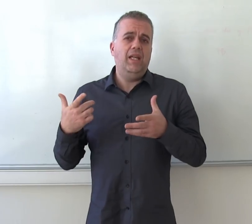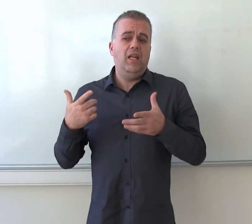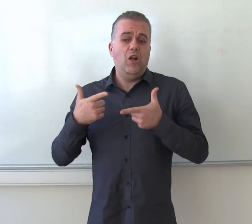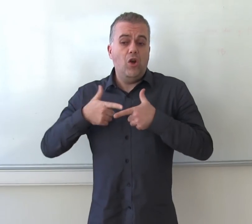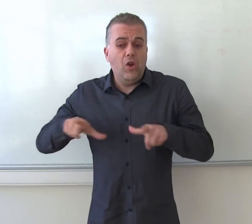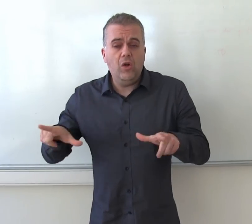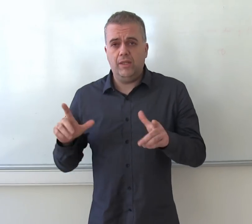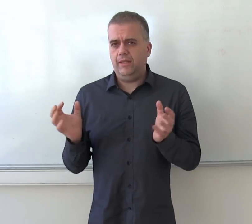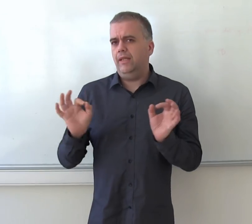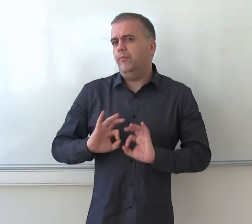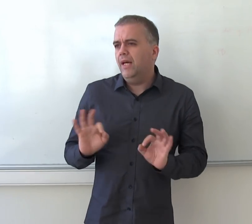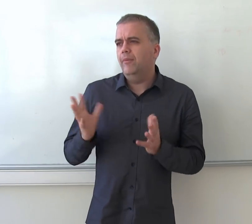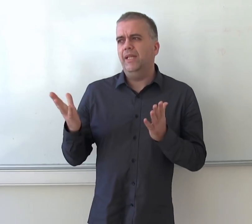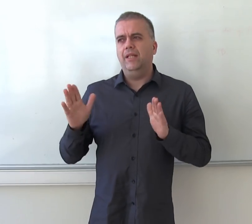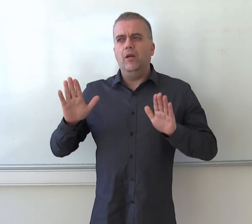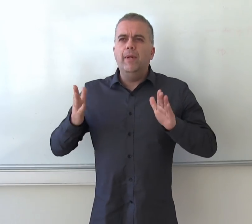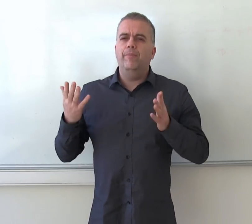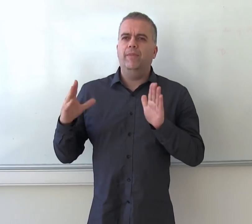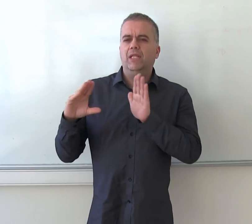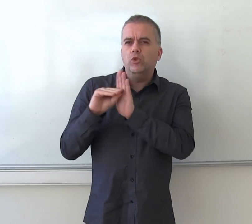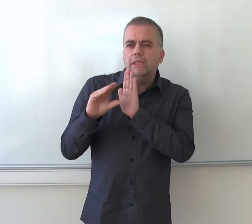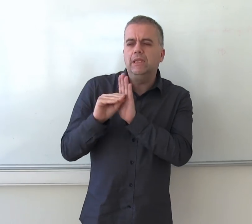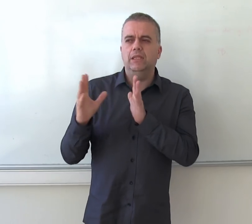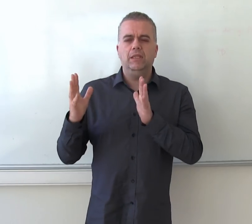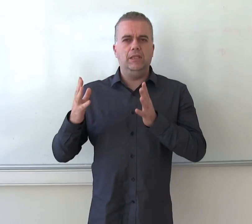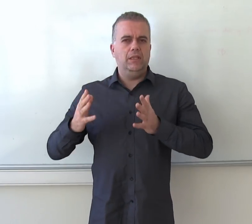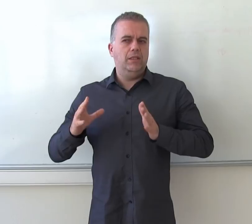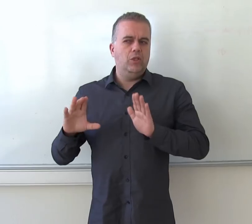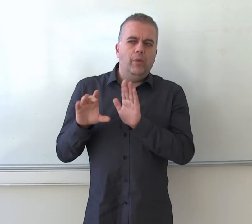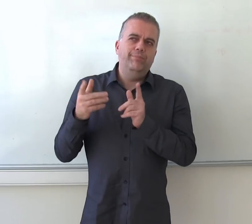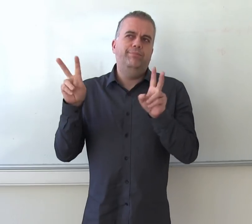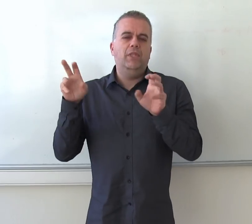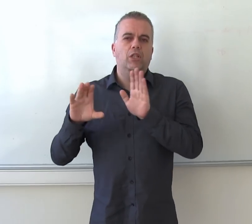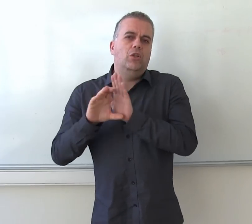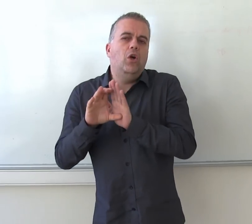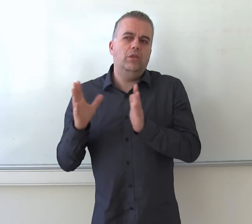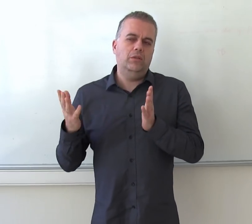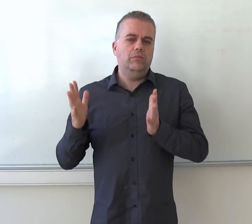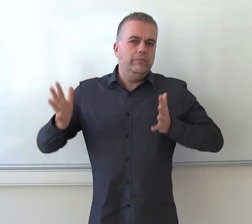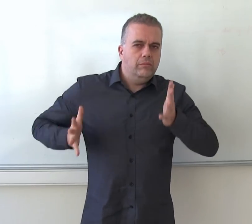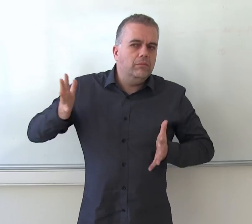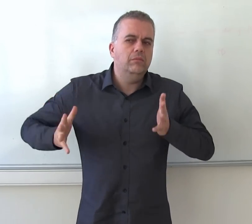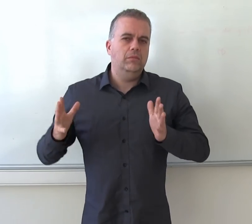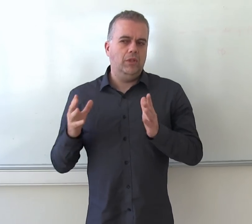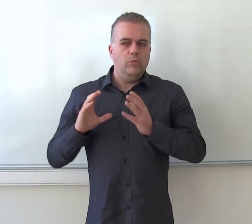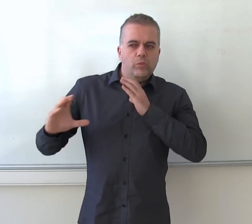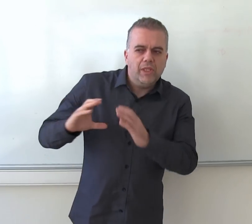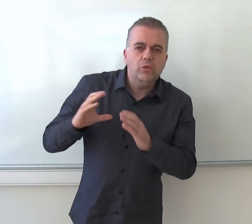Je faisais partie d'un groupe de sourds, mais qui ne disposait pas d'une véritable langue. On s'exprimait, mais à travers des codes,